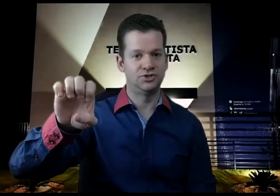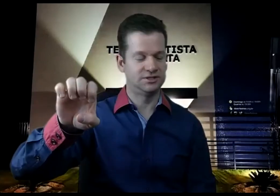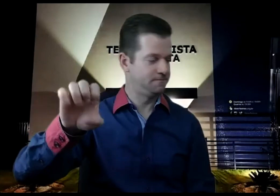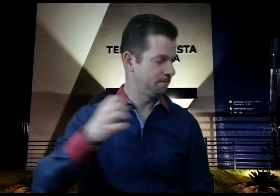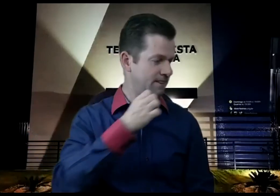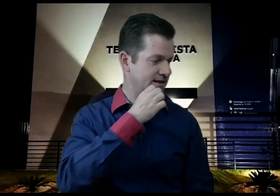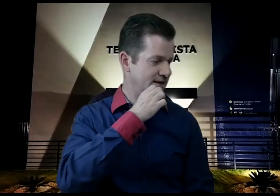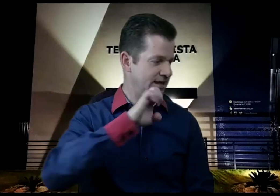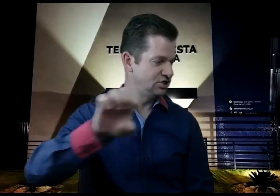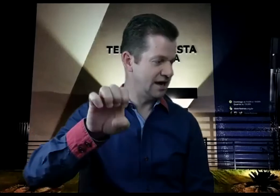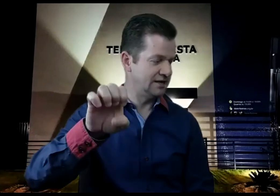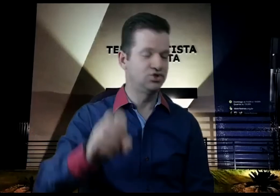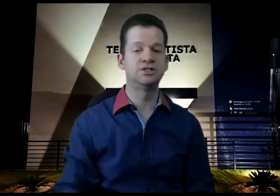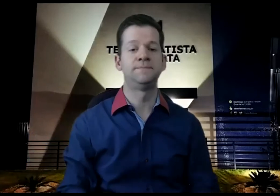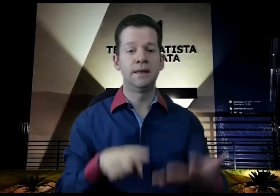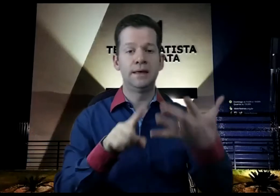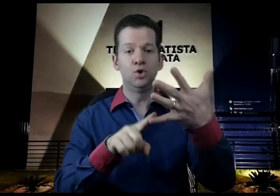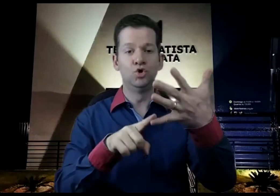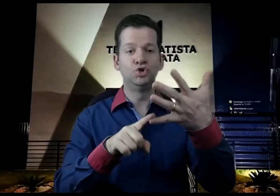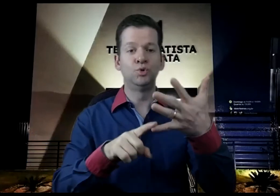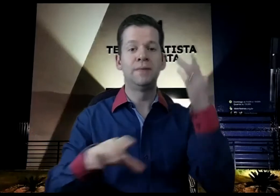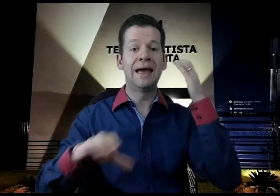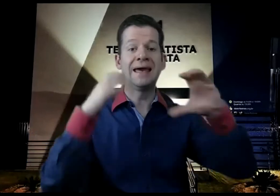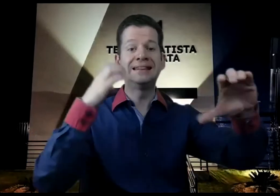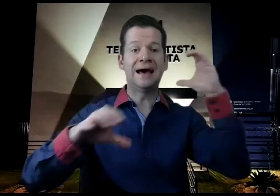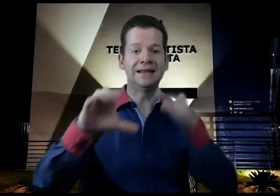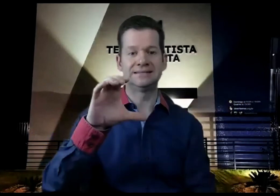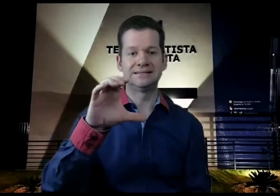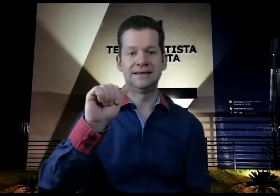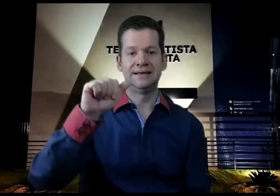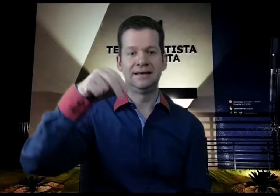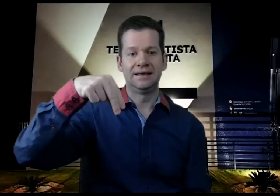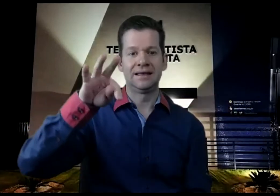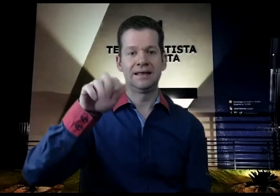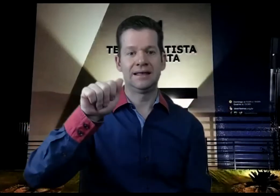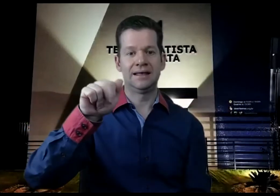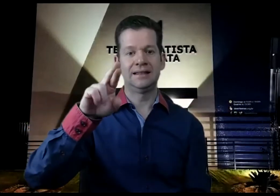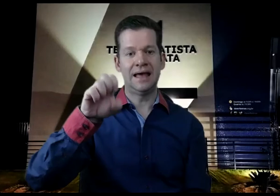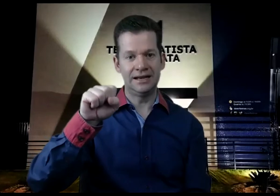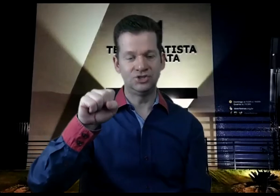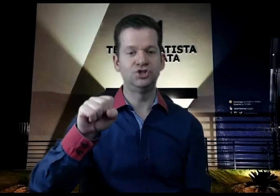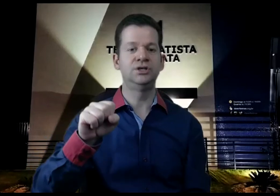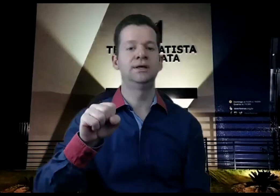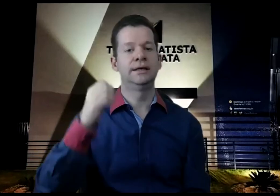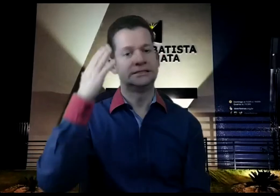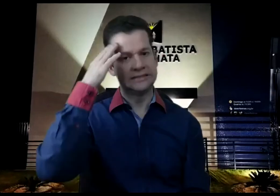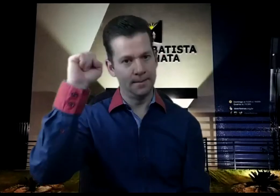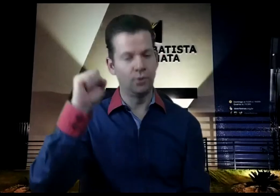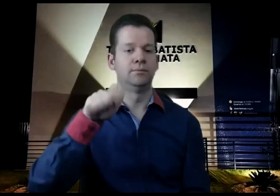Eclesiastes. Eclesiastes. E o último, Cantares. Cantares de Salomão.